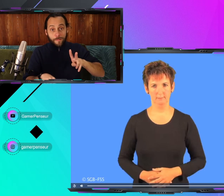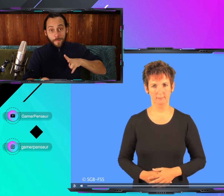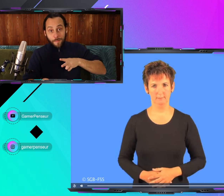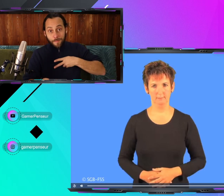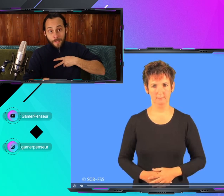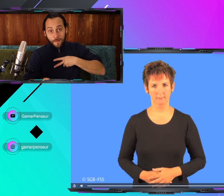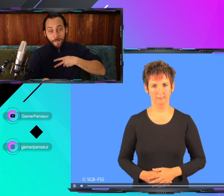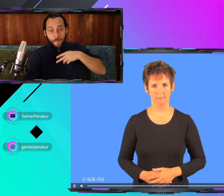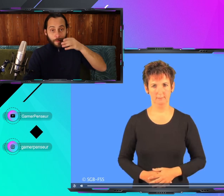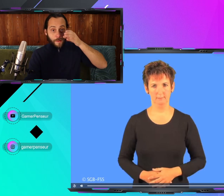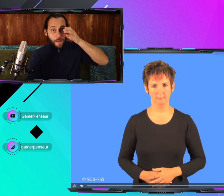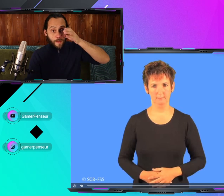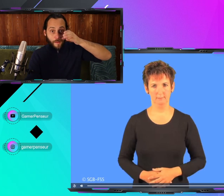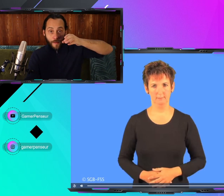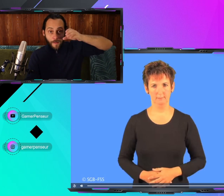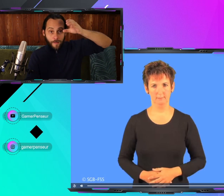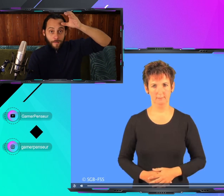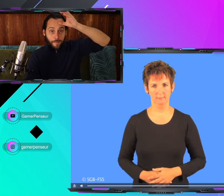Famille Pi,